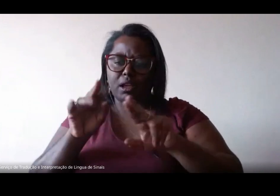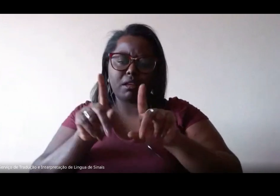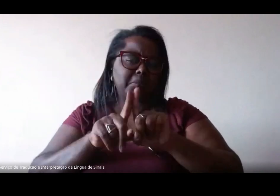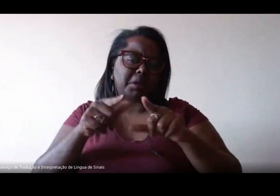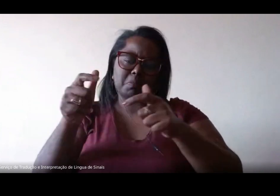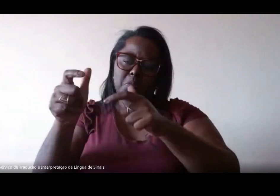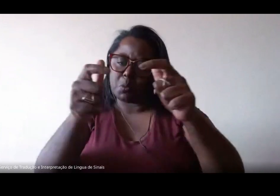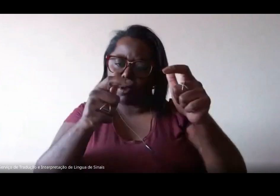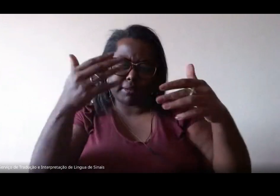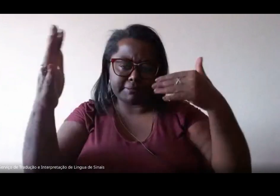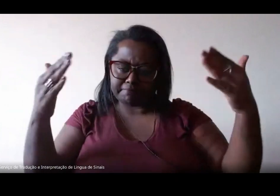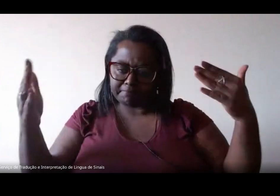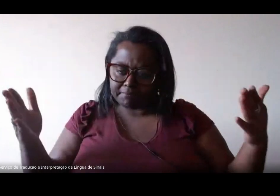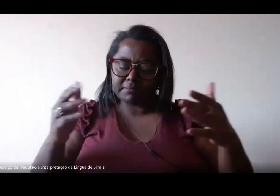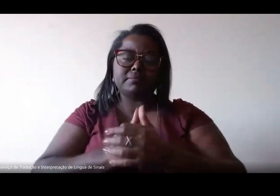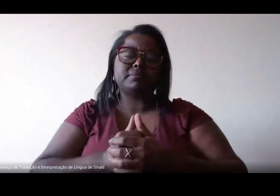terra.